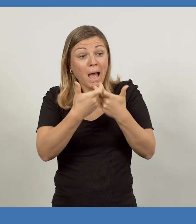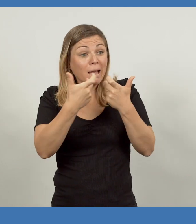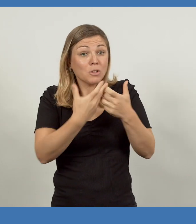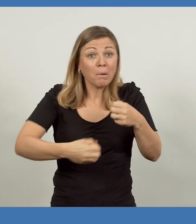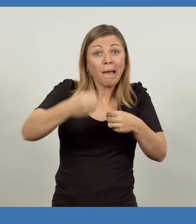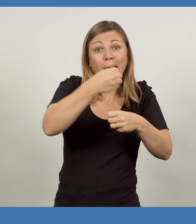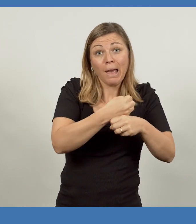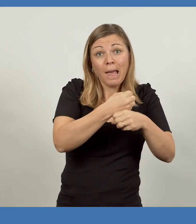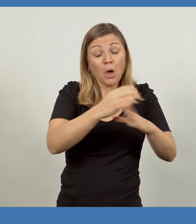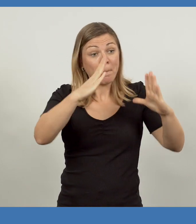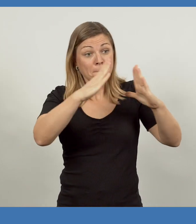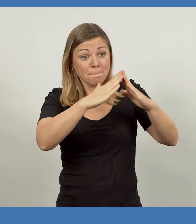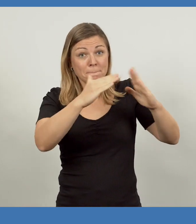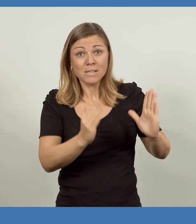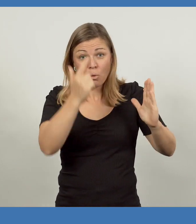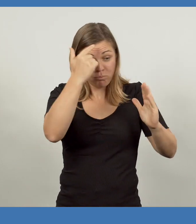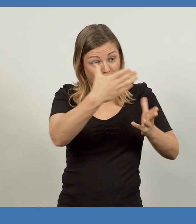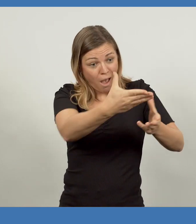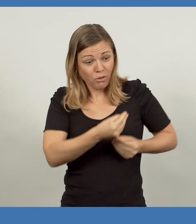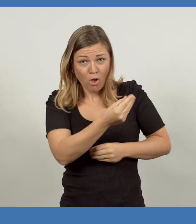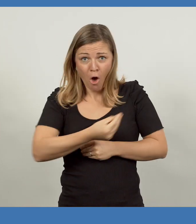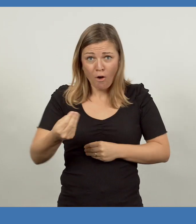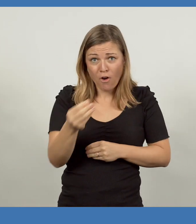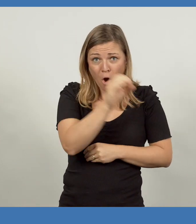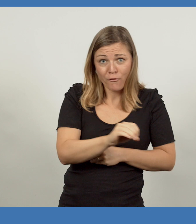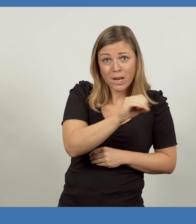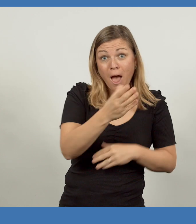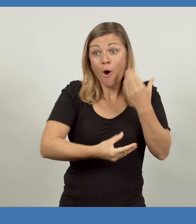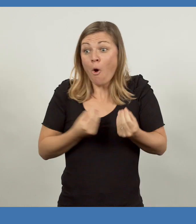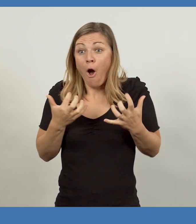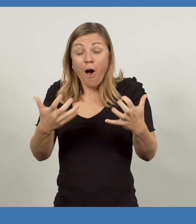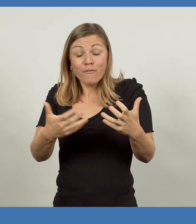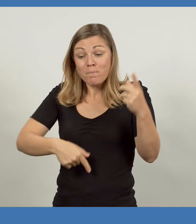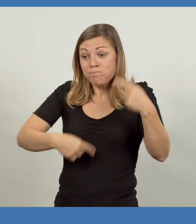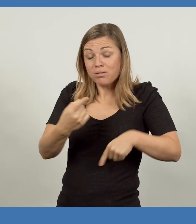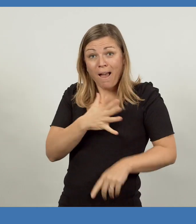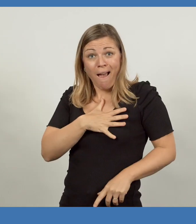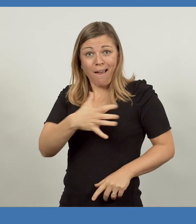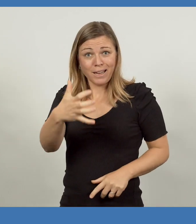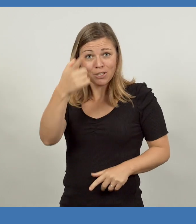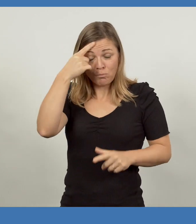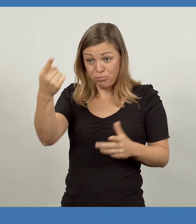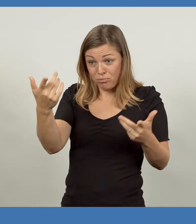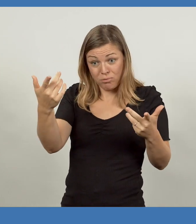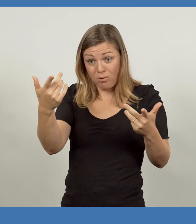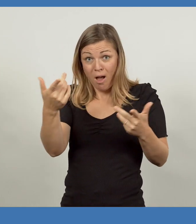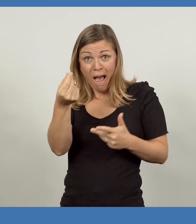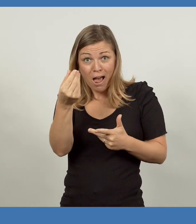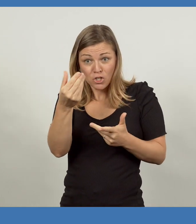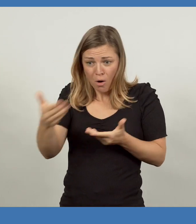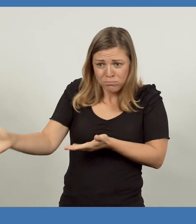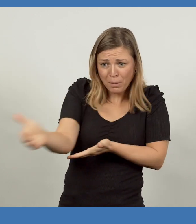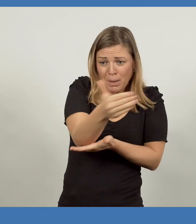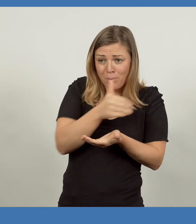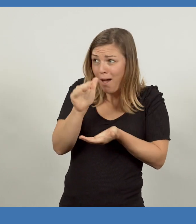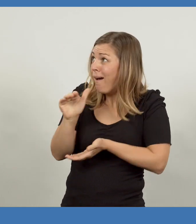Dieu. Il est bon de rêver de devenir un homme d'affaires prospère qui va utiliser ses ressources pour faire avancer le royaume de